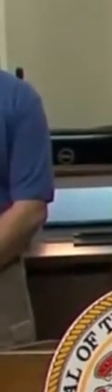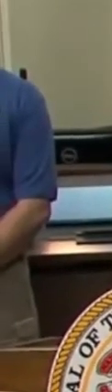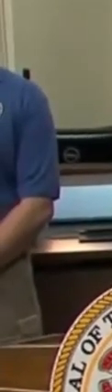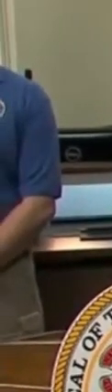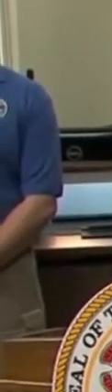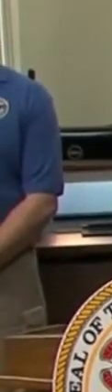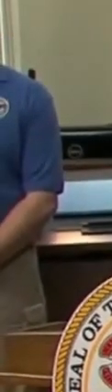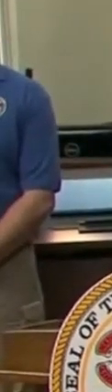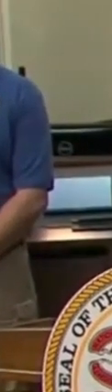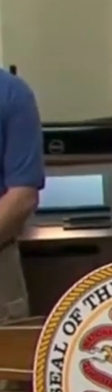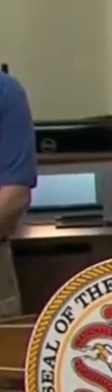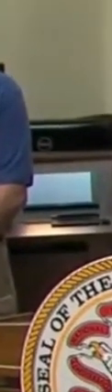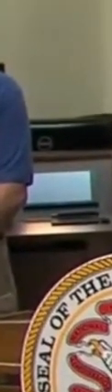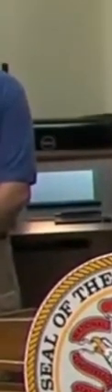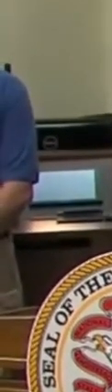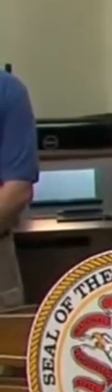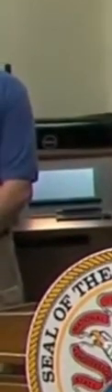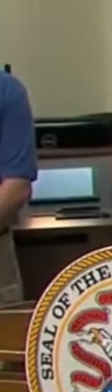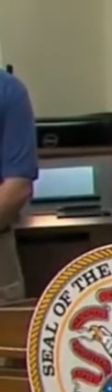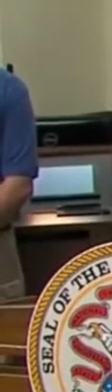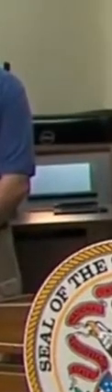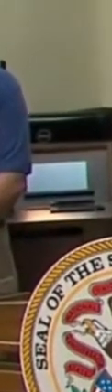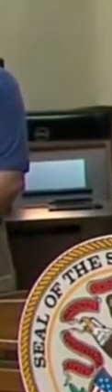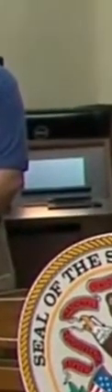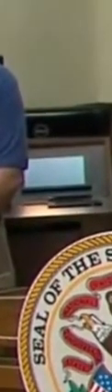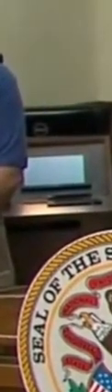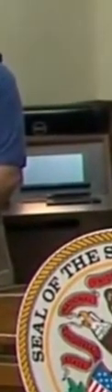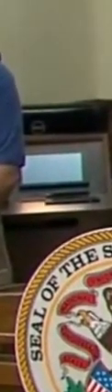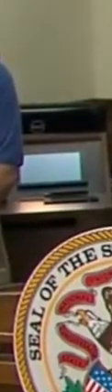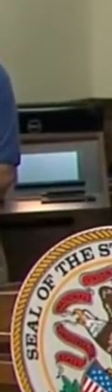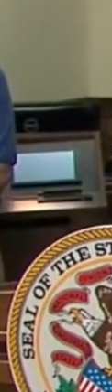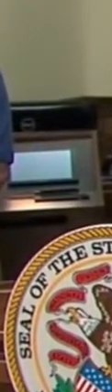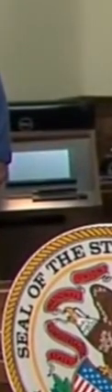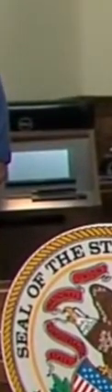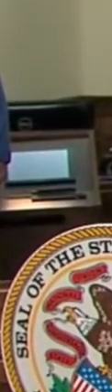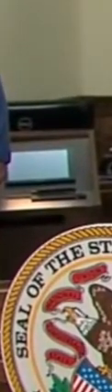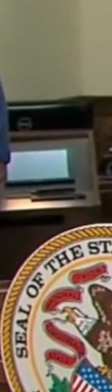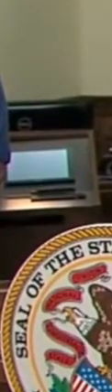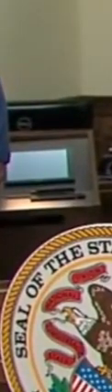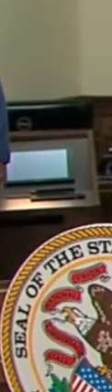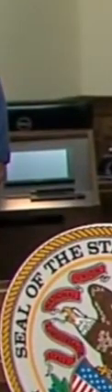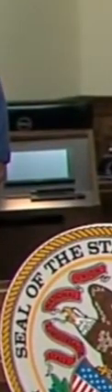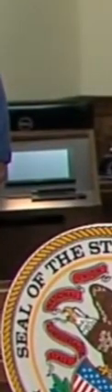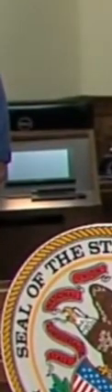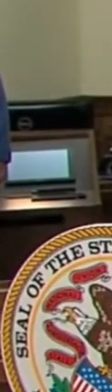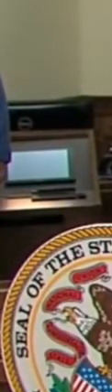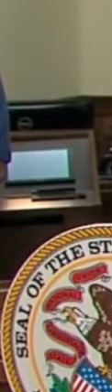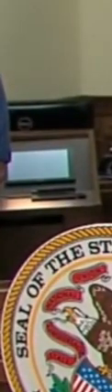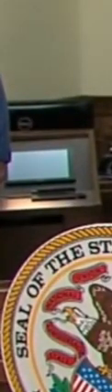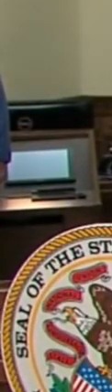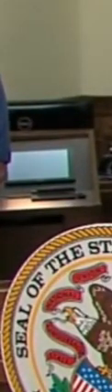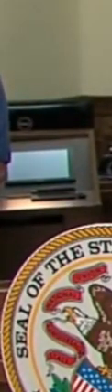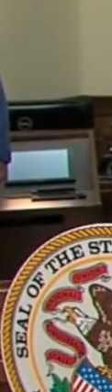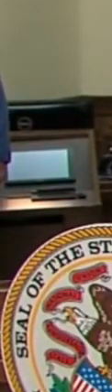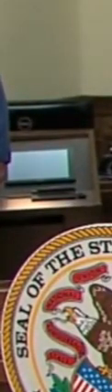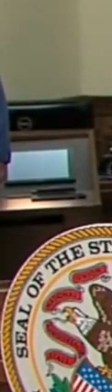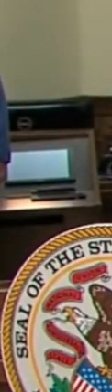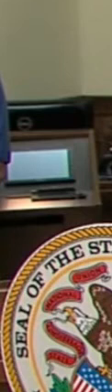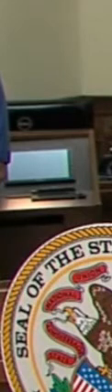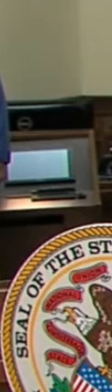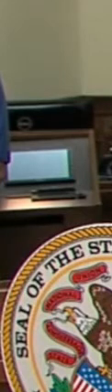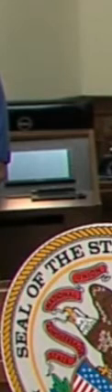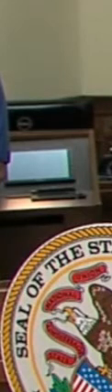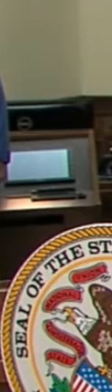sistema médica. podríamos servir a los que más lo necesitan. Realmente, todos tenemos que hacer estos